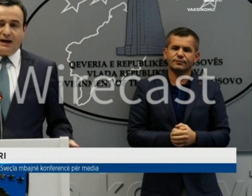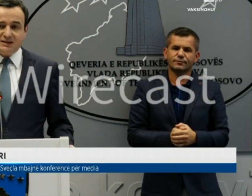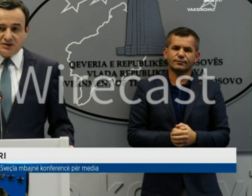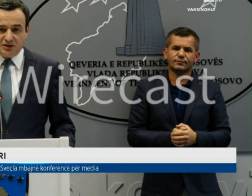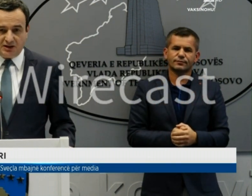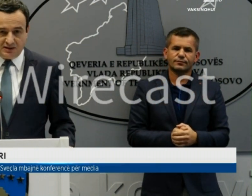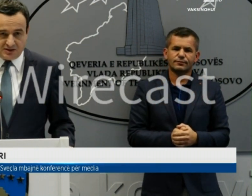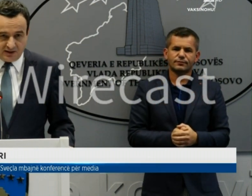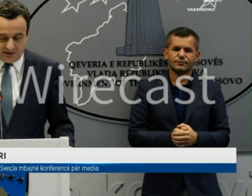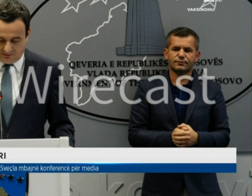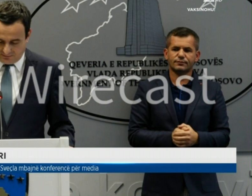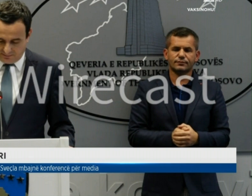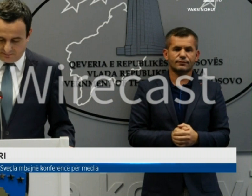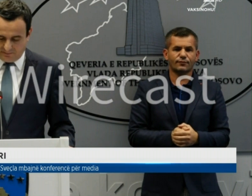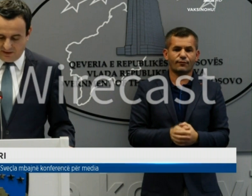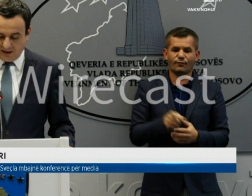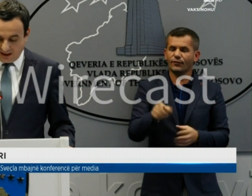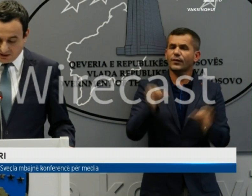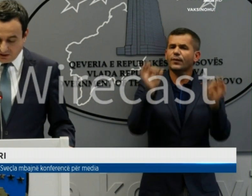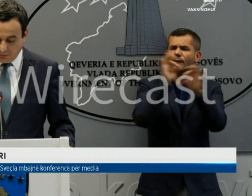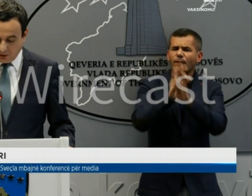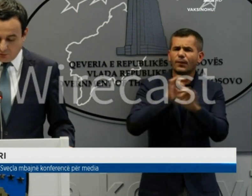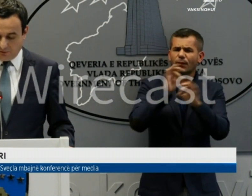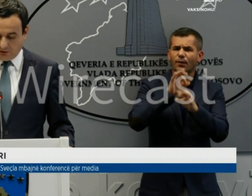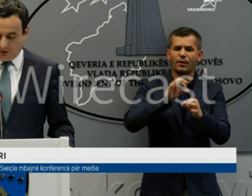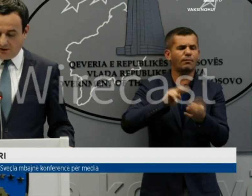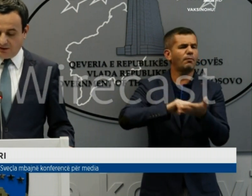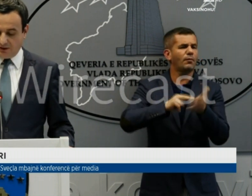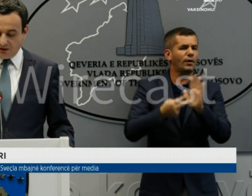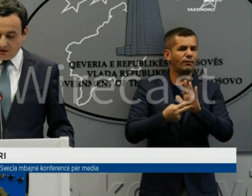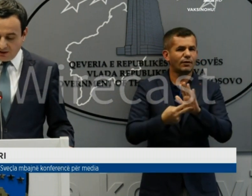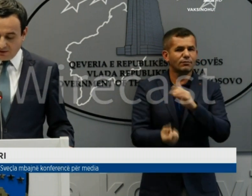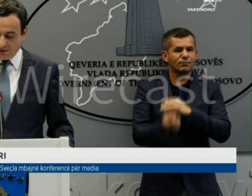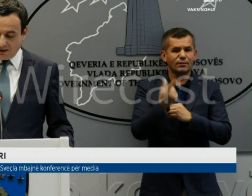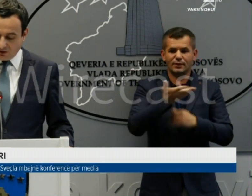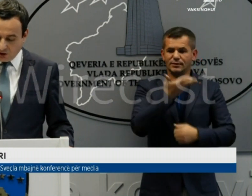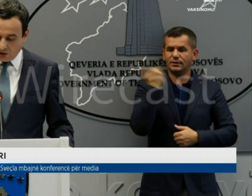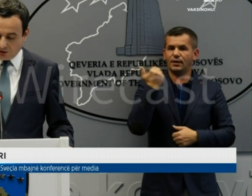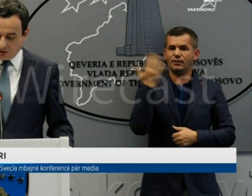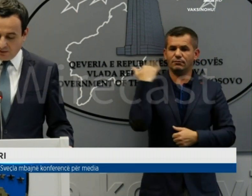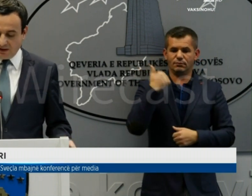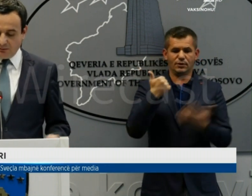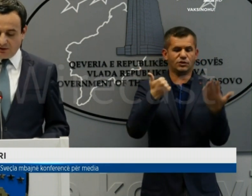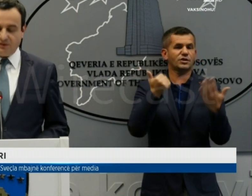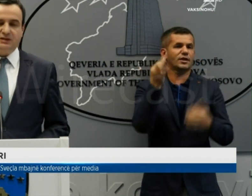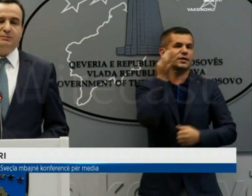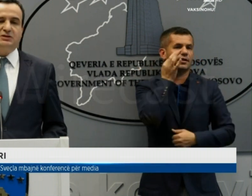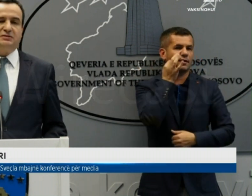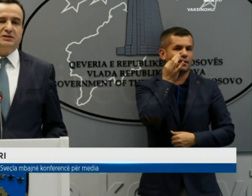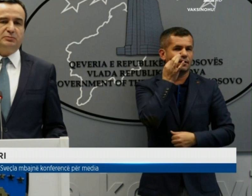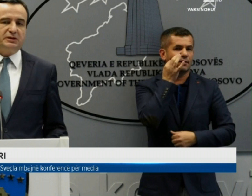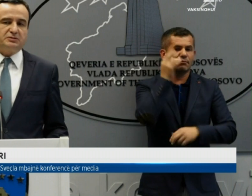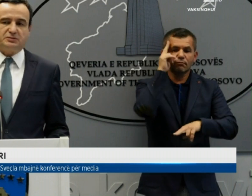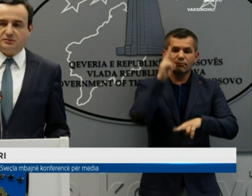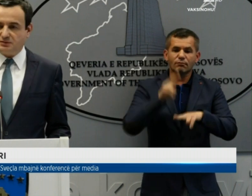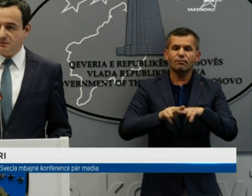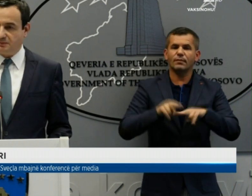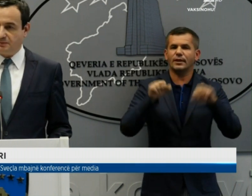Asnjë incident në asnjë pikë kufitare në ditën e 6 të zbatimit të vendimit të Qeverisë së Republikës së